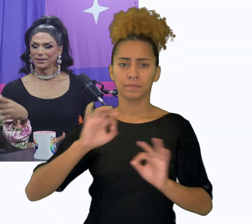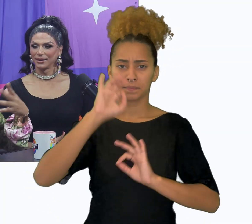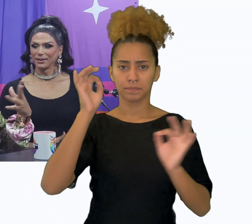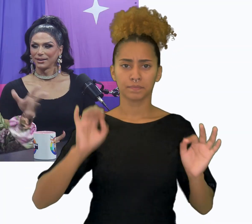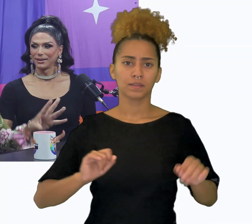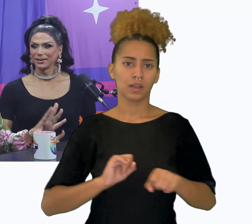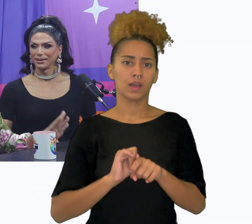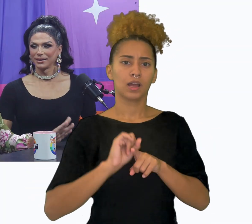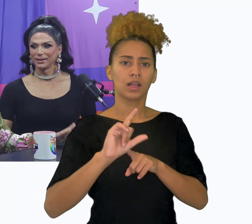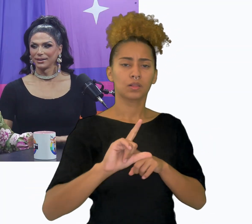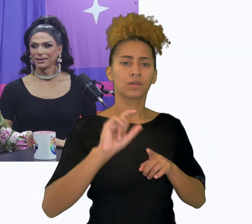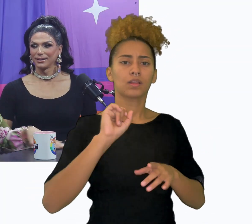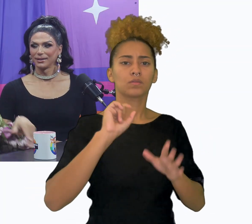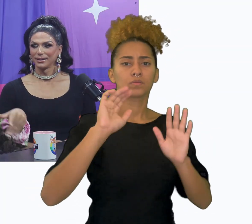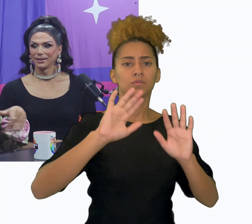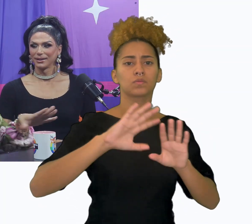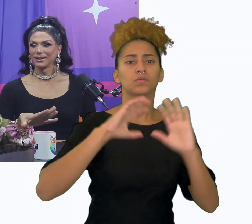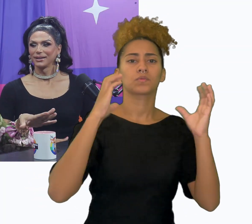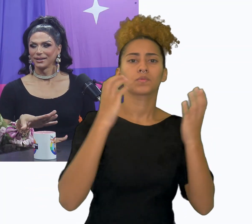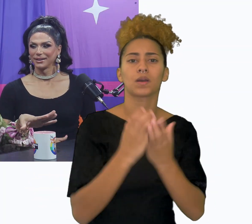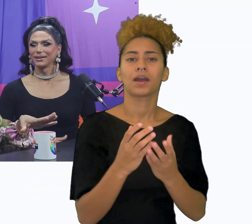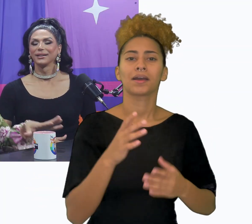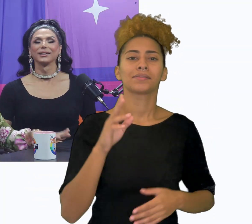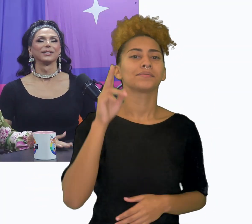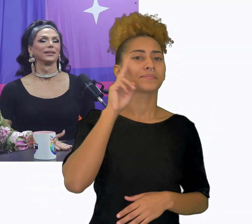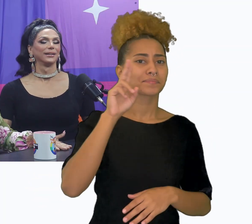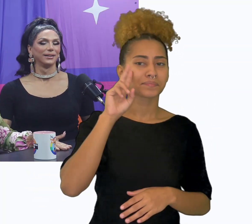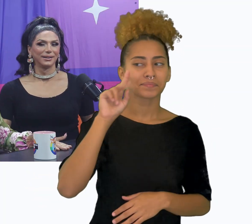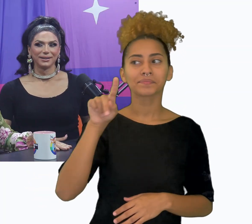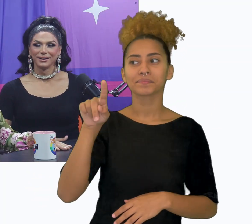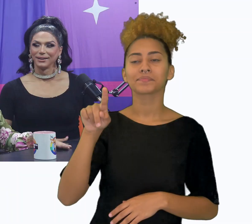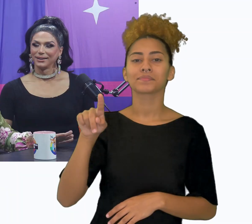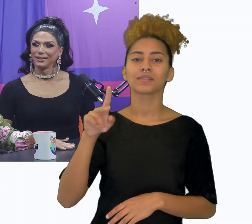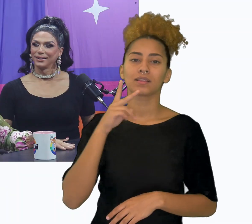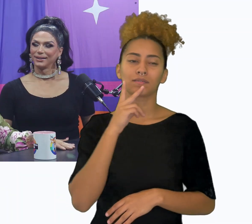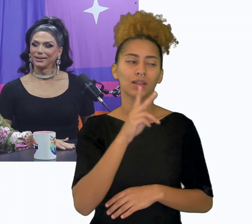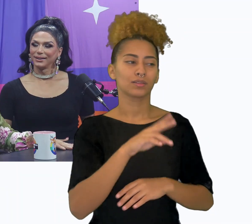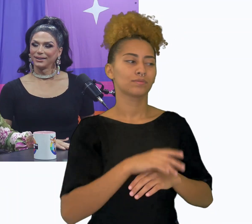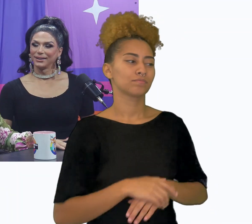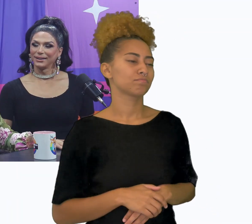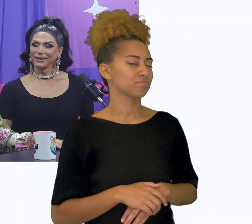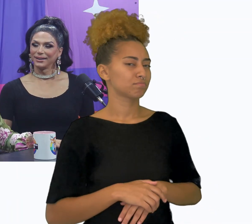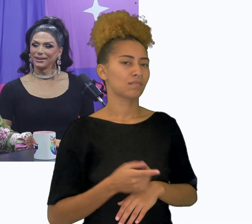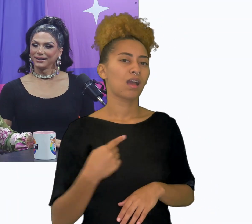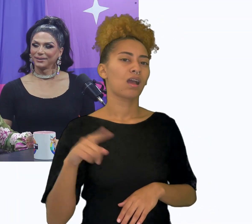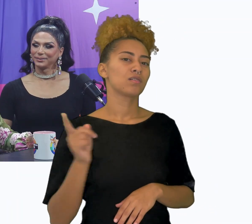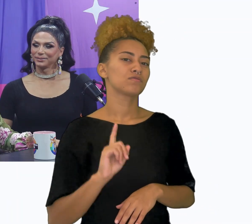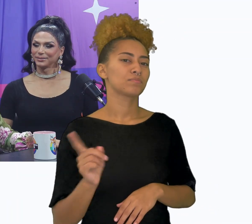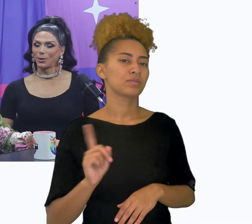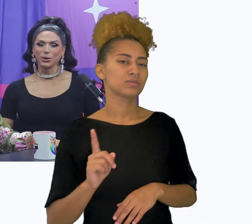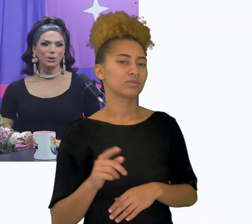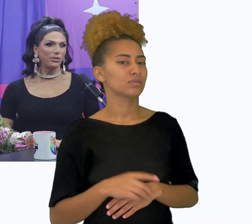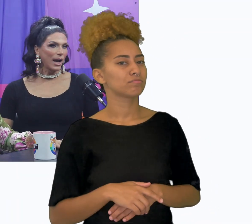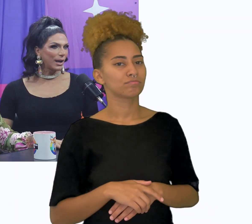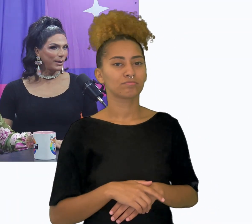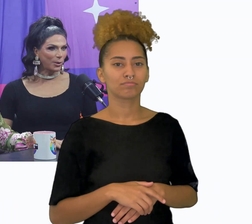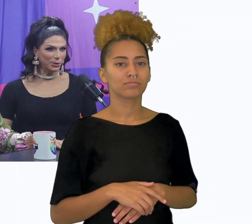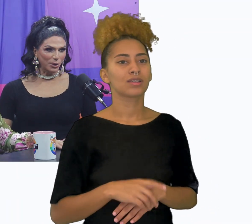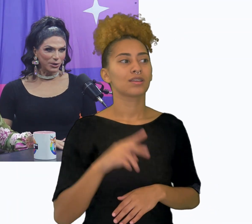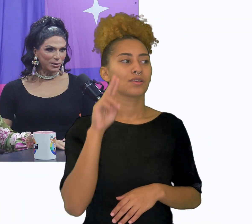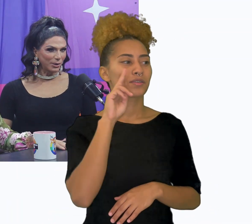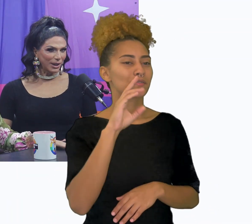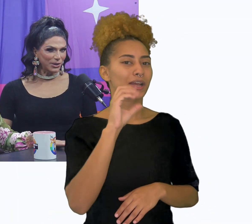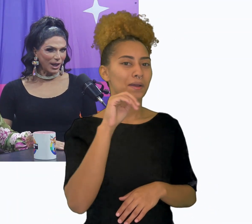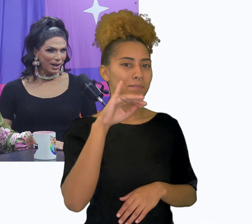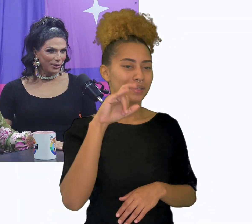tinha alugado um quarto no meio da BR, tu lembra? E aí ela disse, eu vou mais não. Aí Quando eu vi a Camille